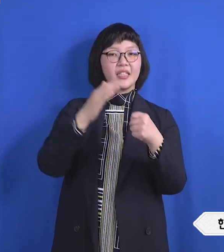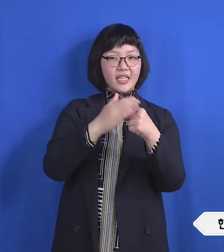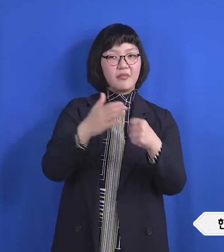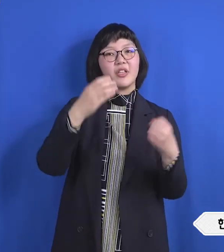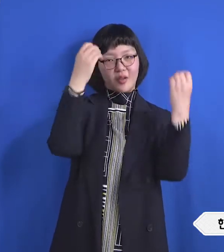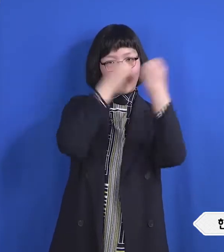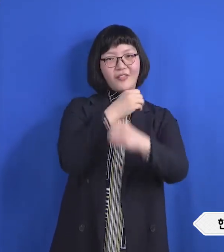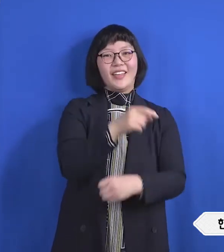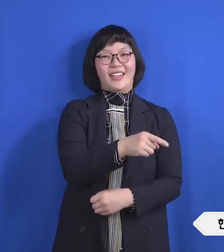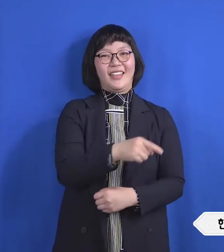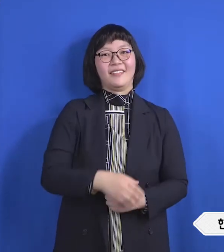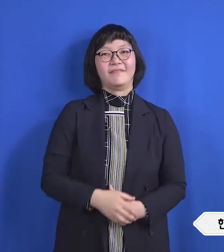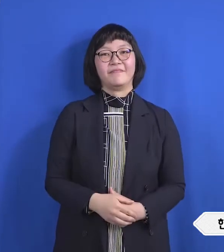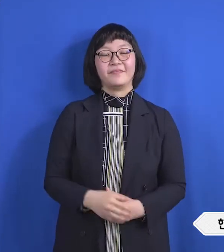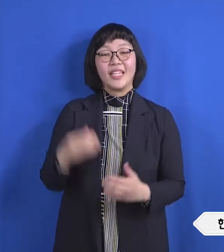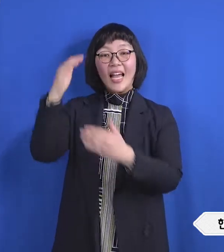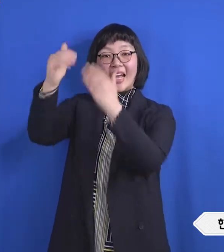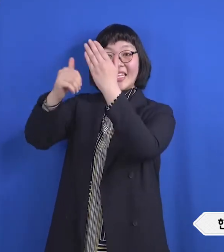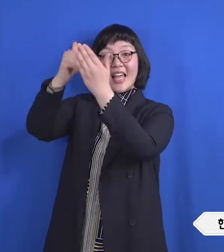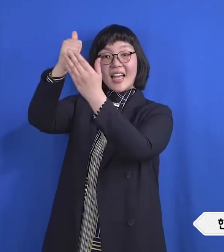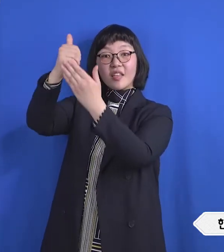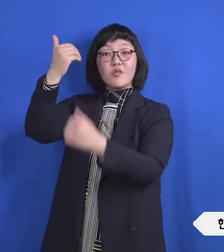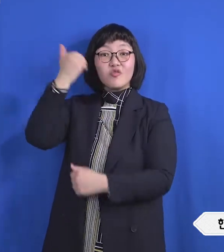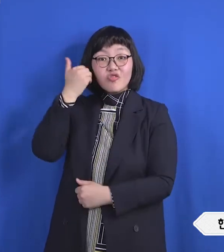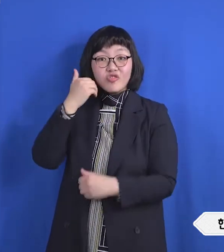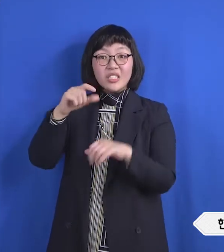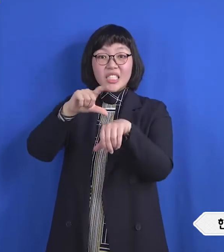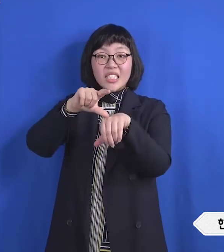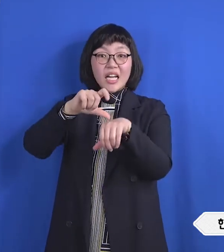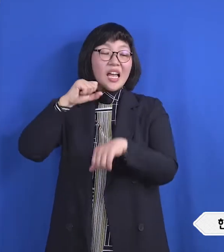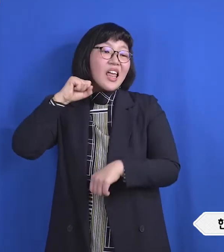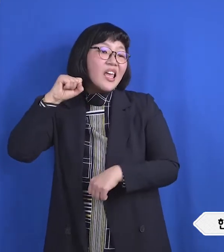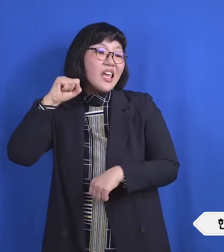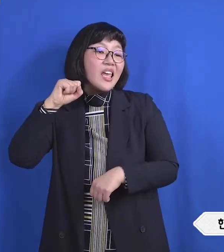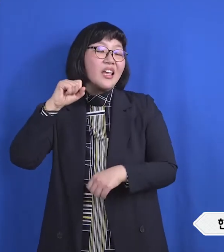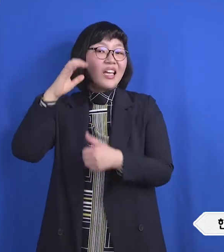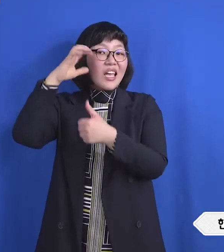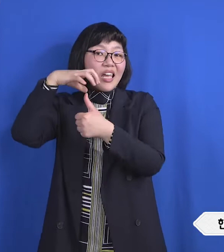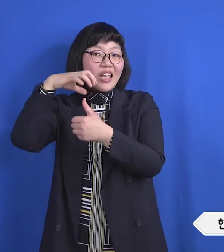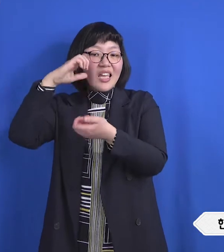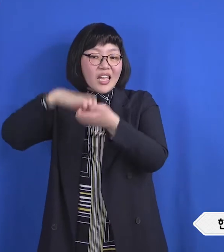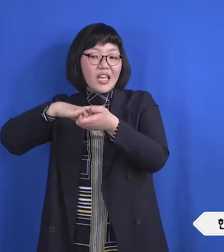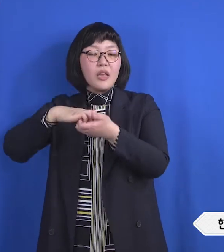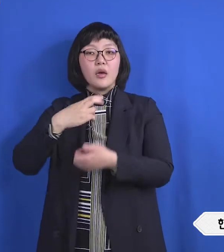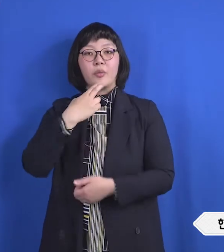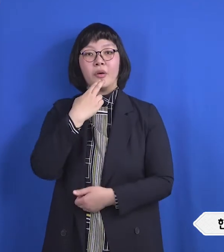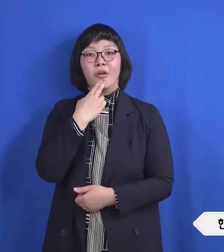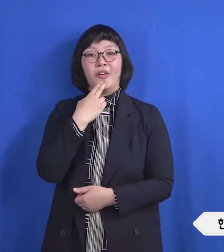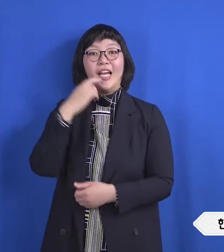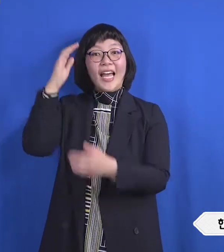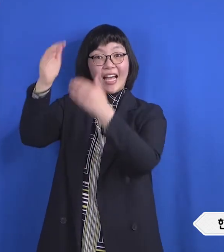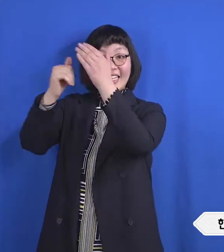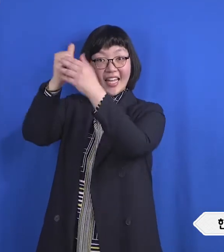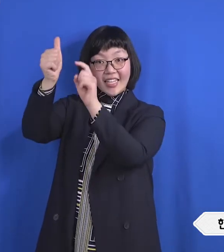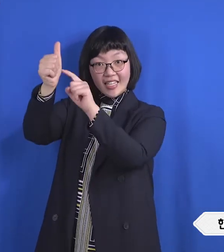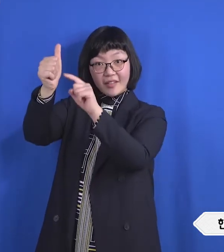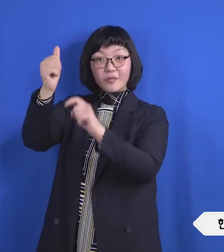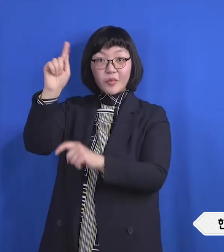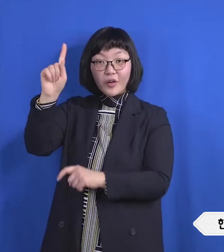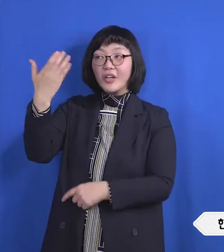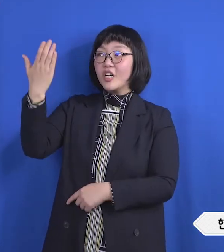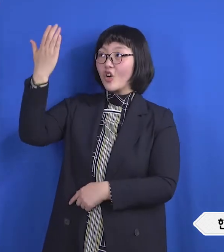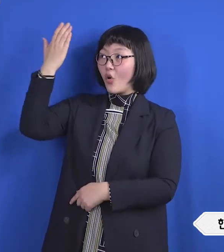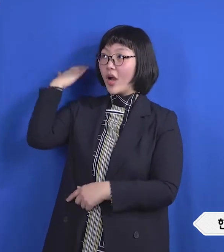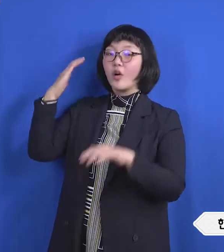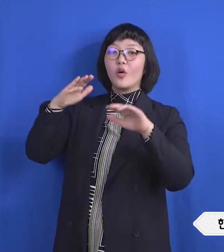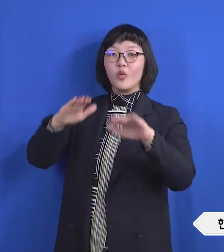그렇게 되는 것입니다. 하나님은 시간에 매이지 않습니다. 하나님은 과거, 현재,